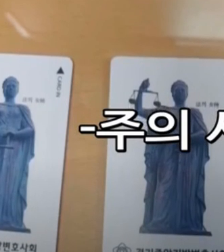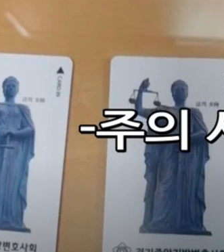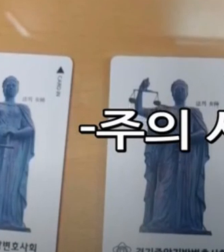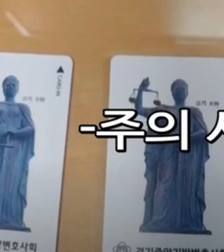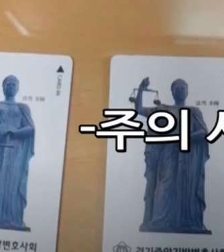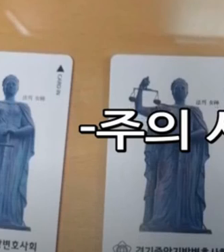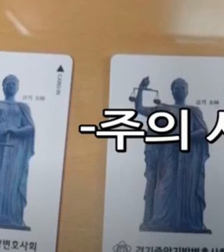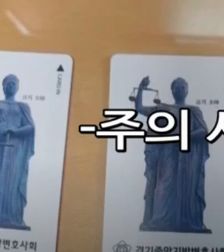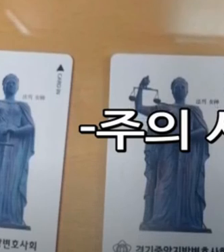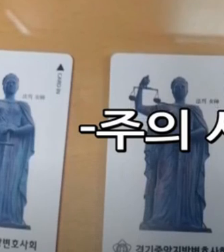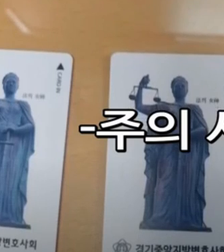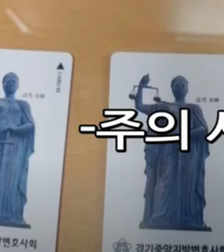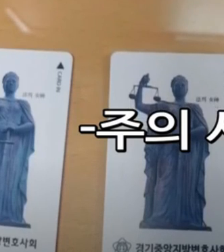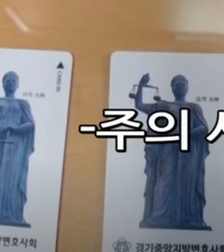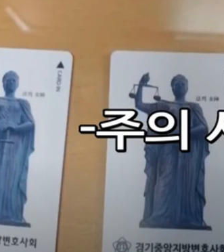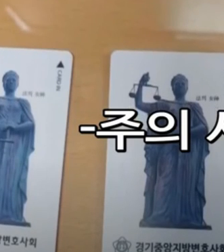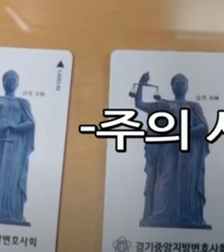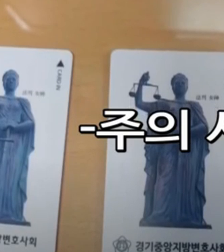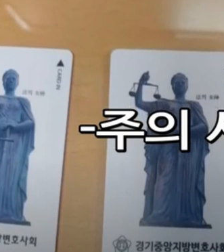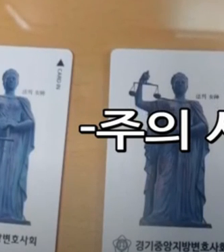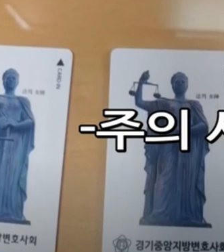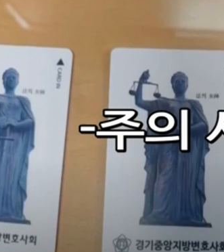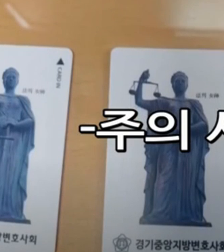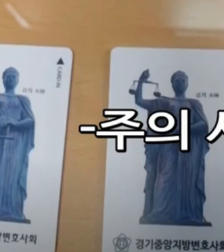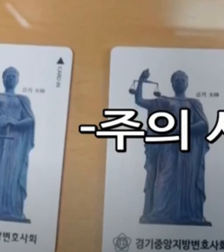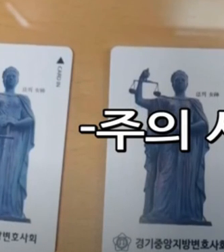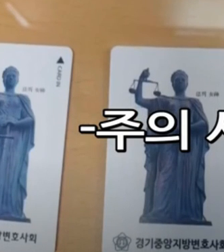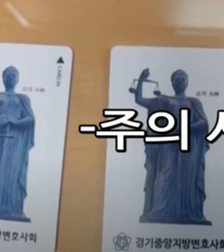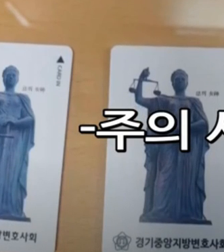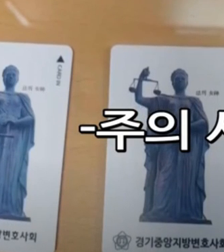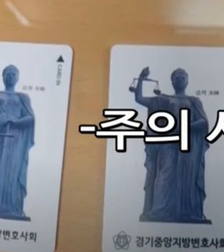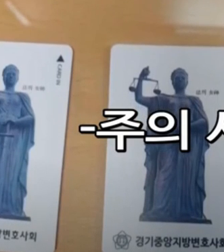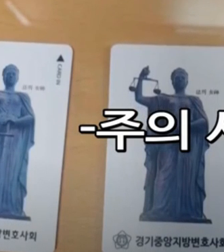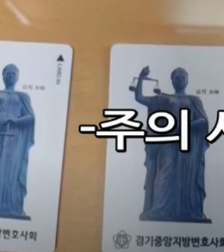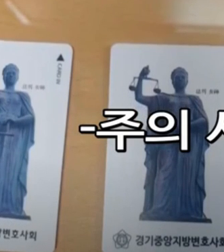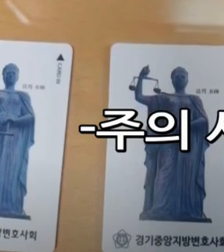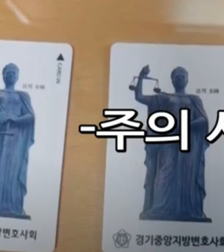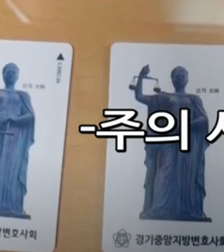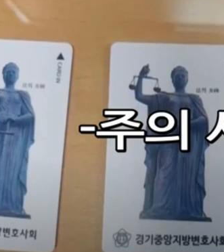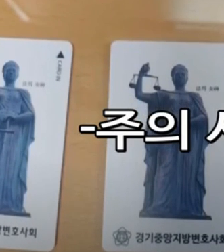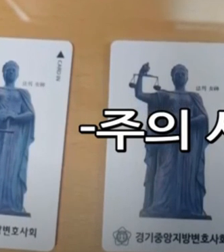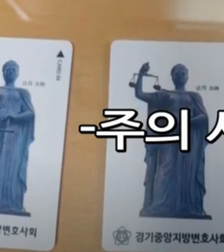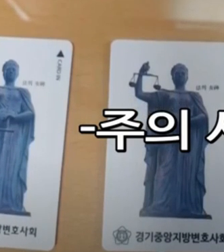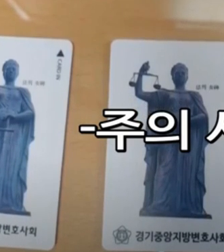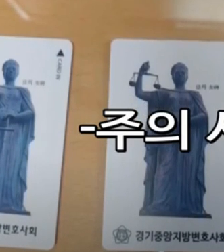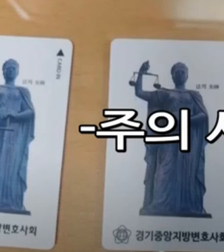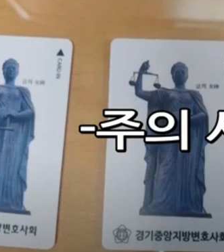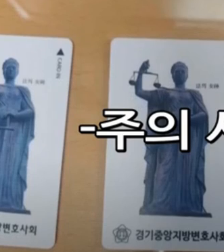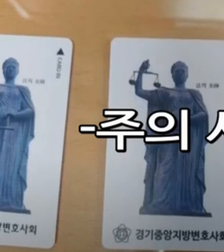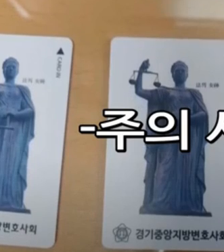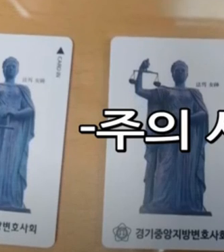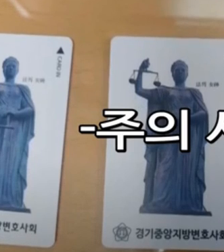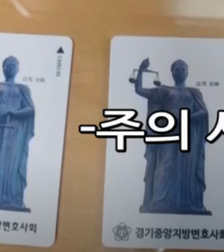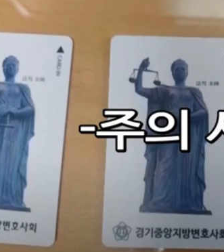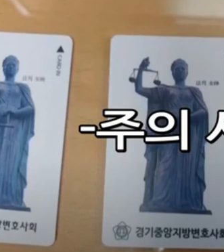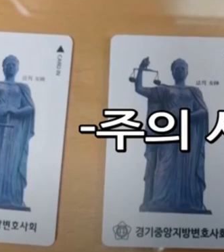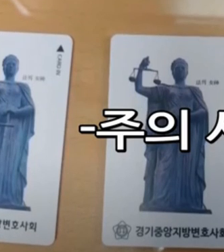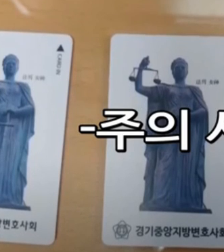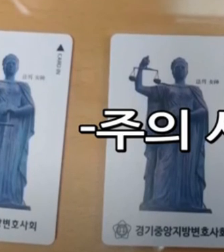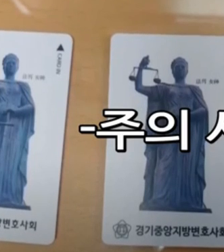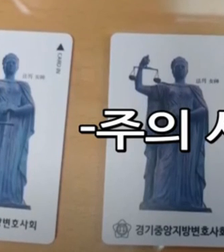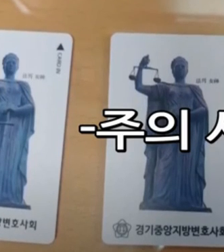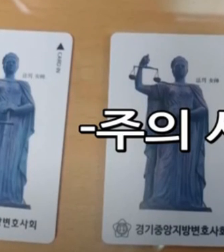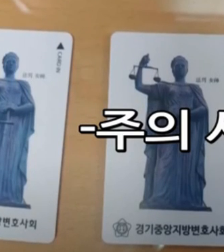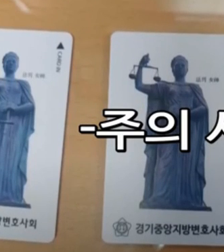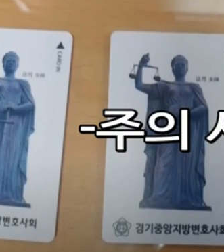서울지방변호사의 복사카드는 서울에서만 사용하실 수 있습니다. 중앙, 남부, 서부, 북부, 동부에서만 사용